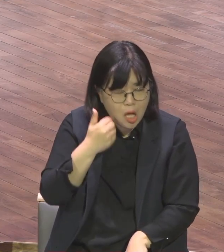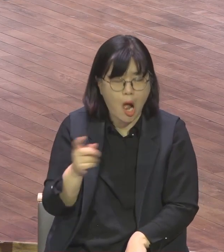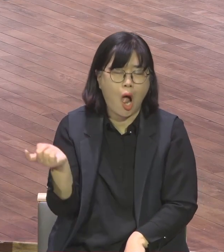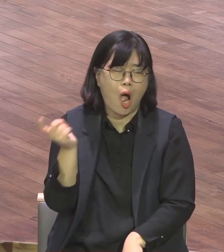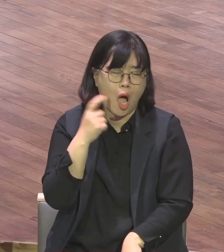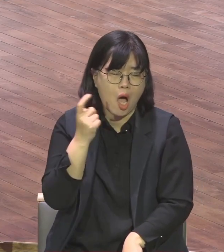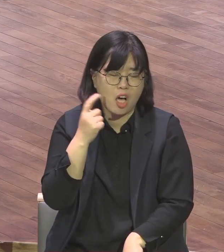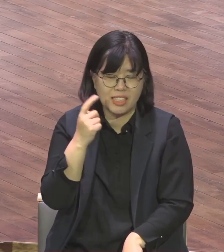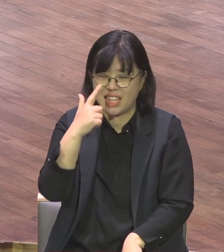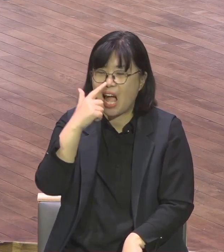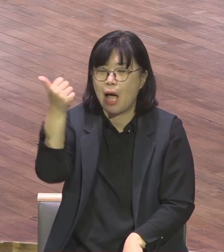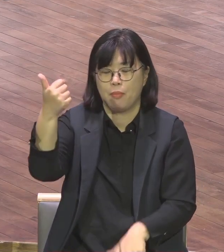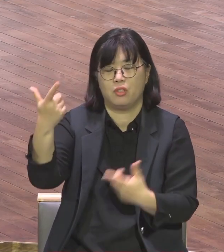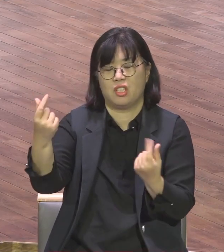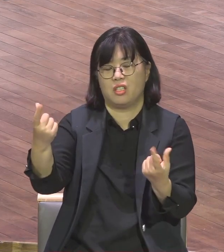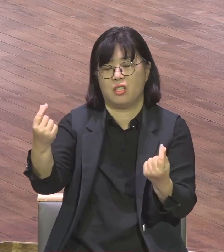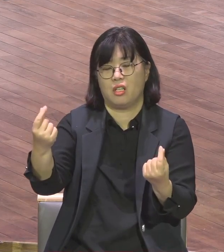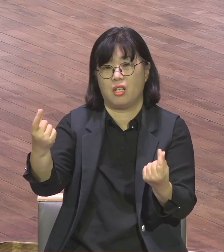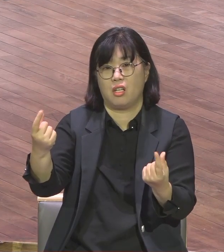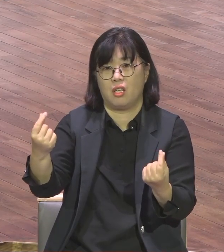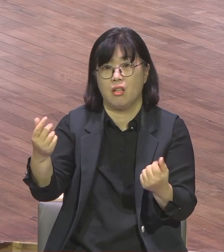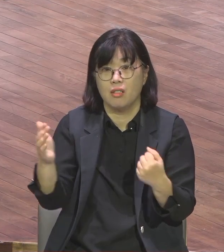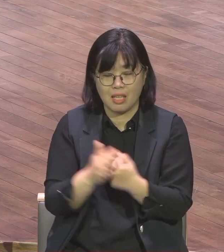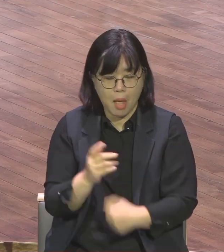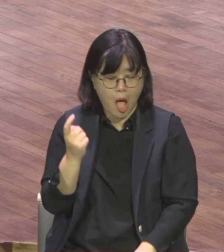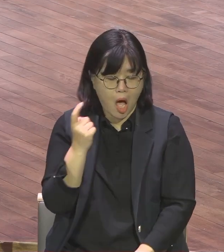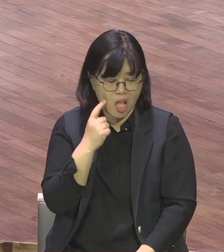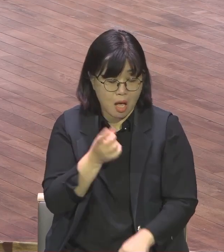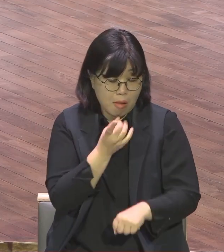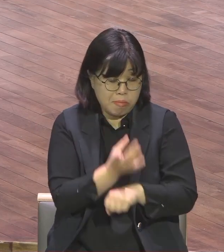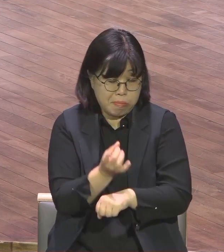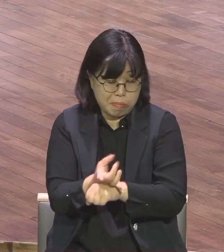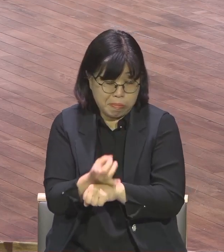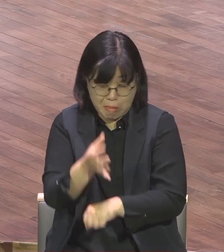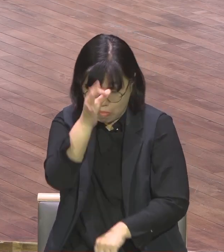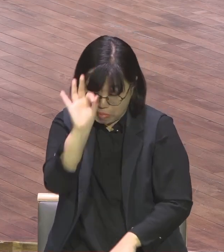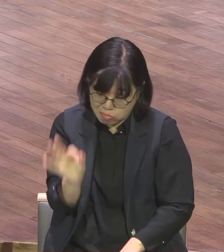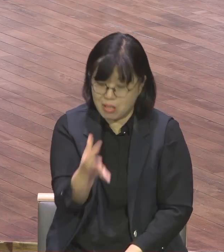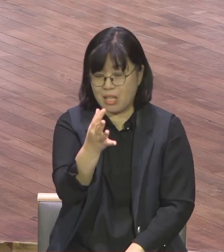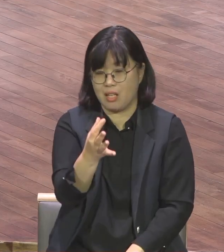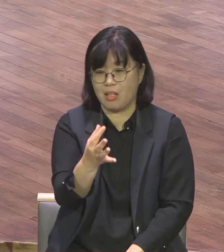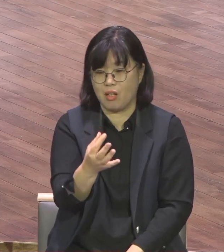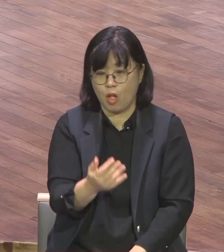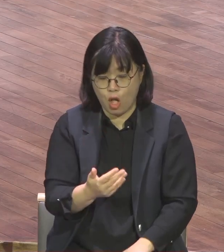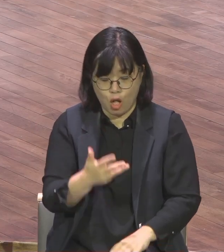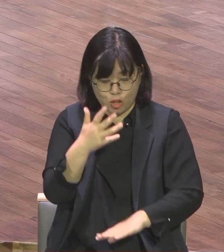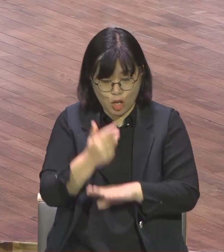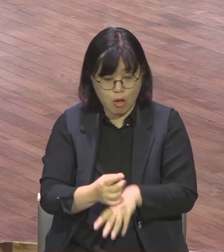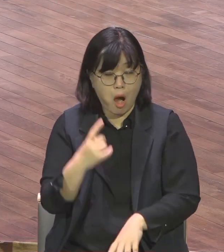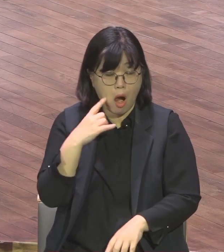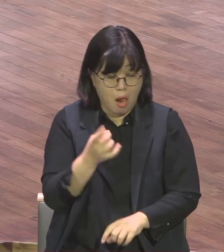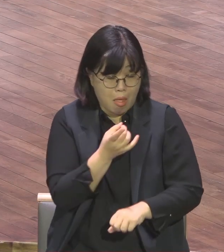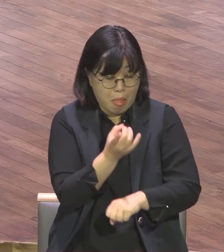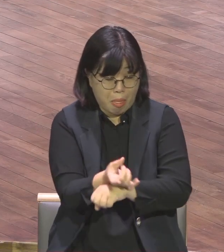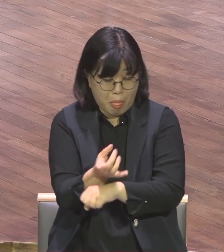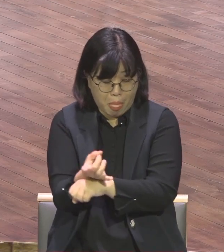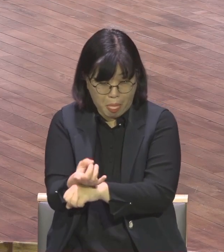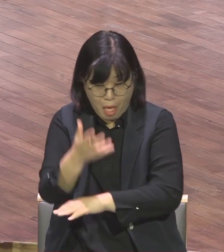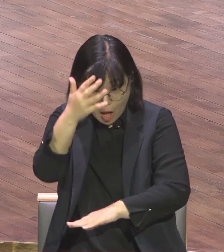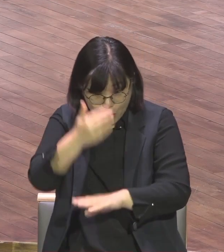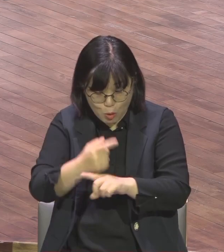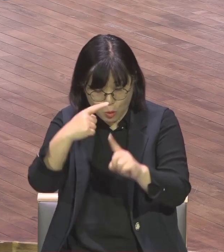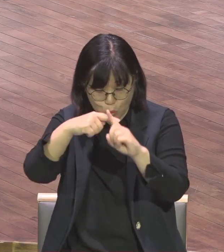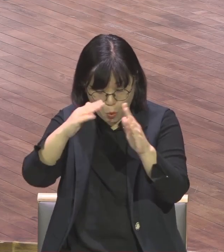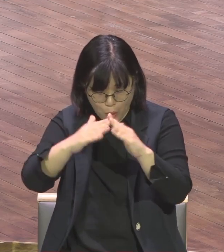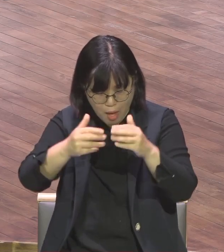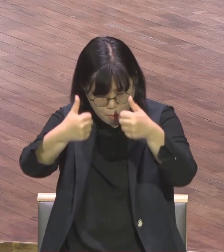이 속임수를 써가지고 공동체를 깨버리는 것이 목적입니다. 공동체를 깨. 그래서 한국 교회 다 깨져 있어요. 내부에